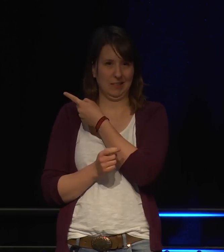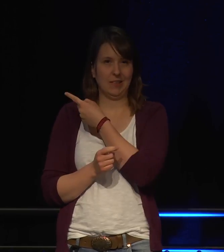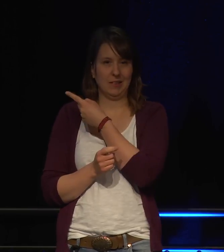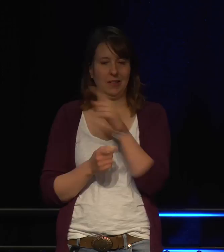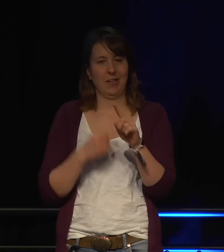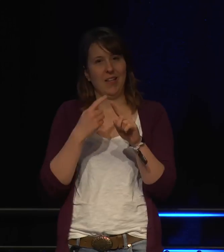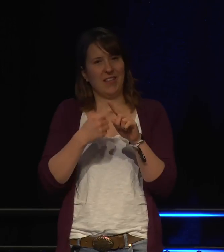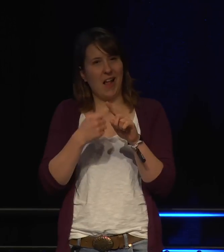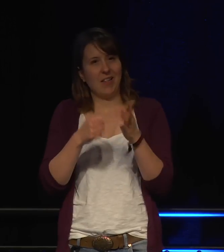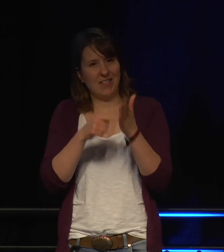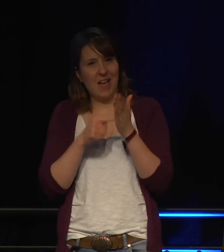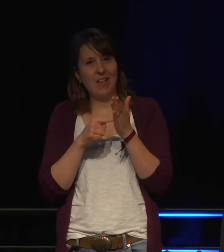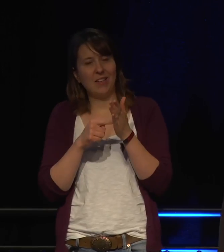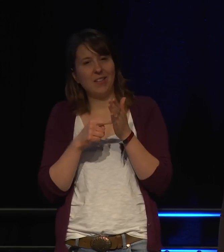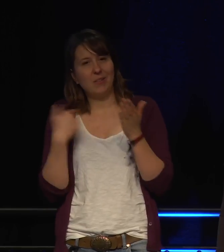desarrollado